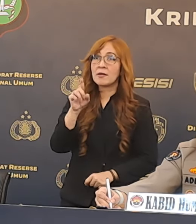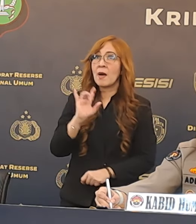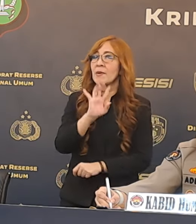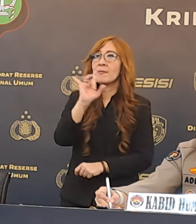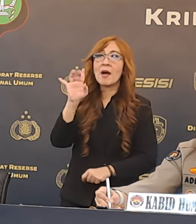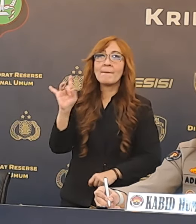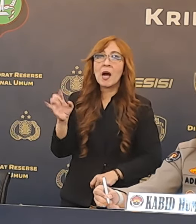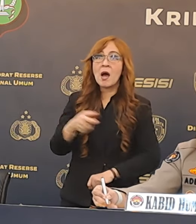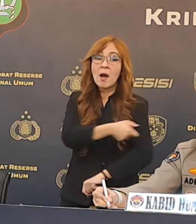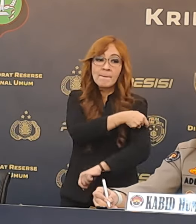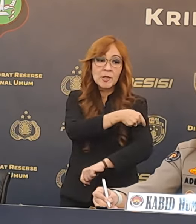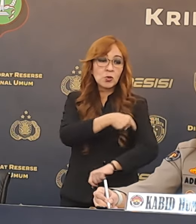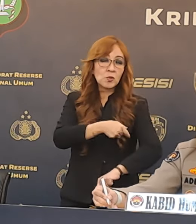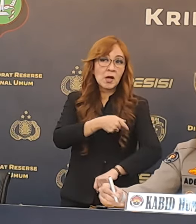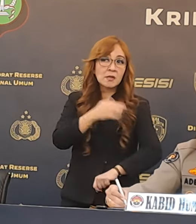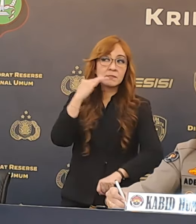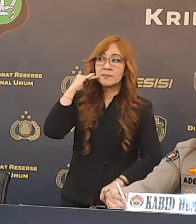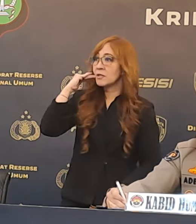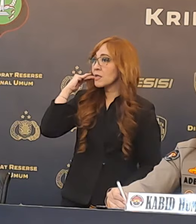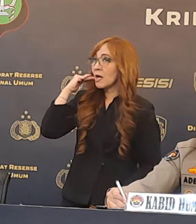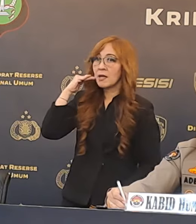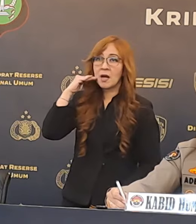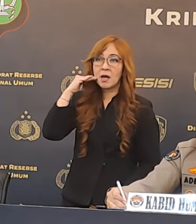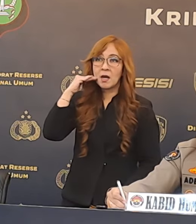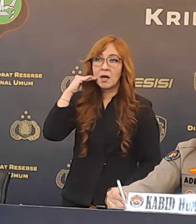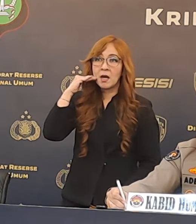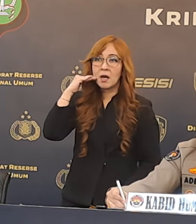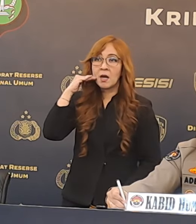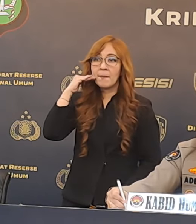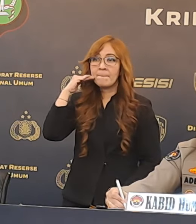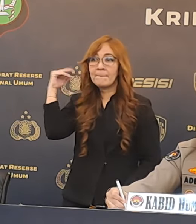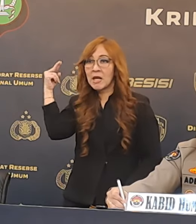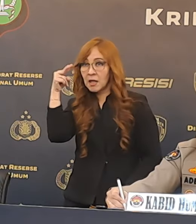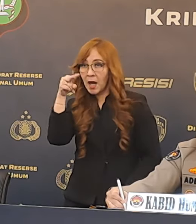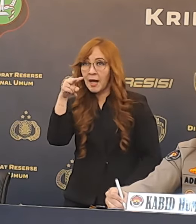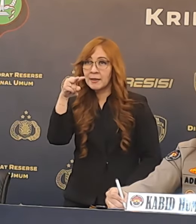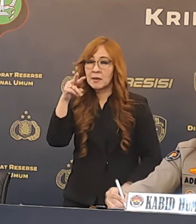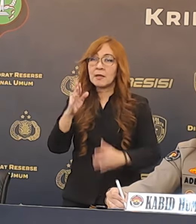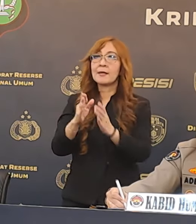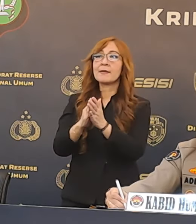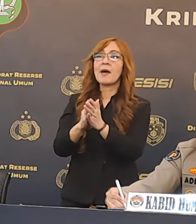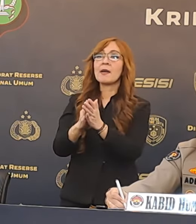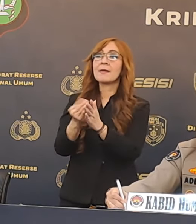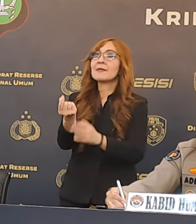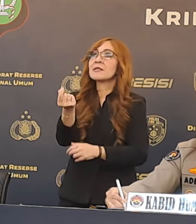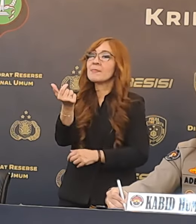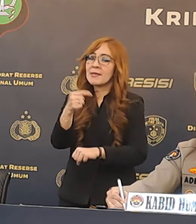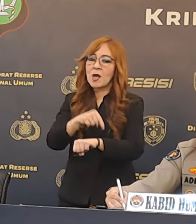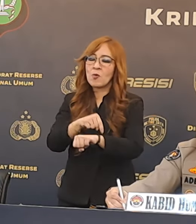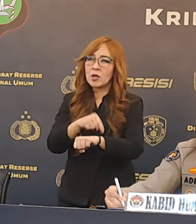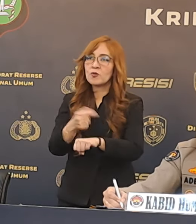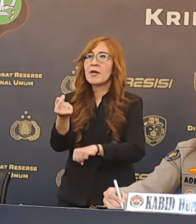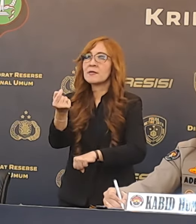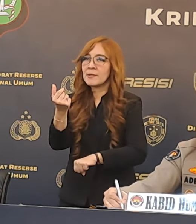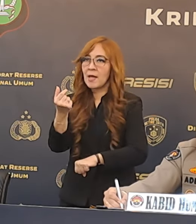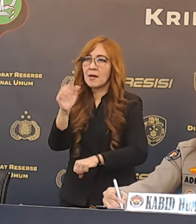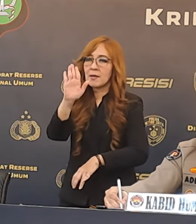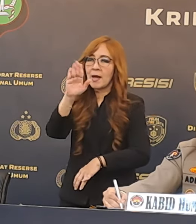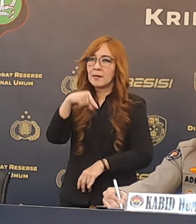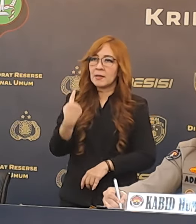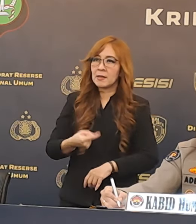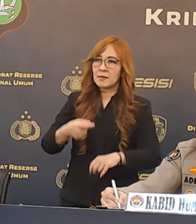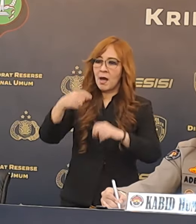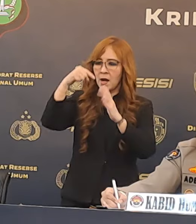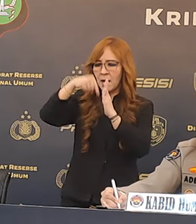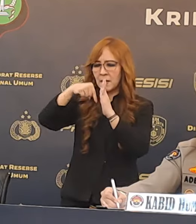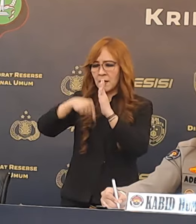yang ikut melihat. Jadi pada saat itu melihat, kemudian disitulah sebentar. Nah ini akan kita dalami lebih